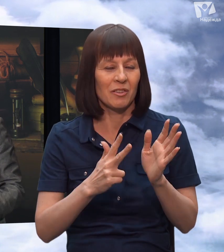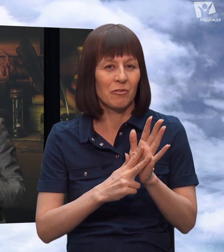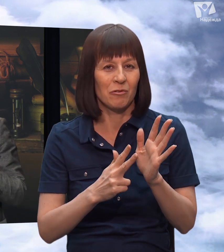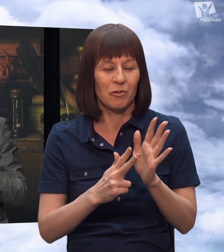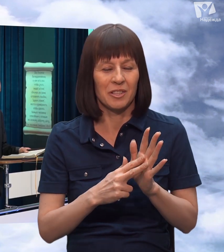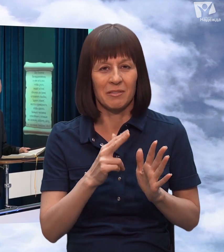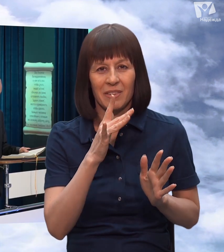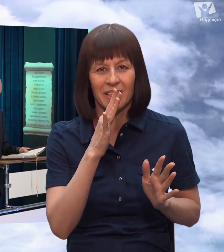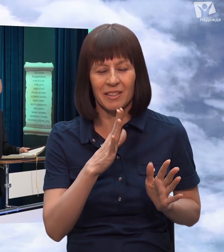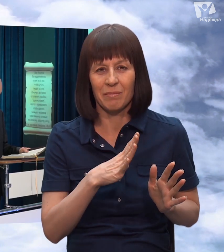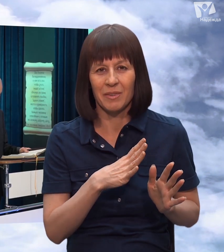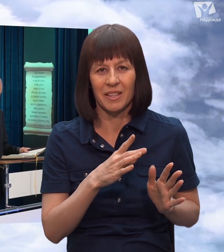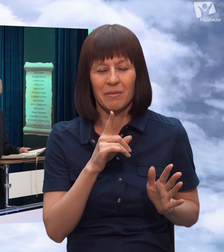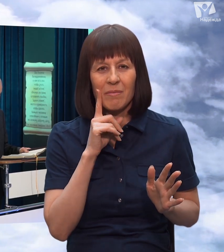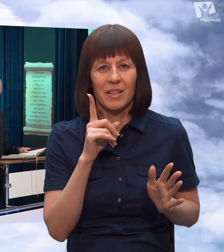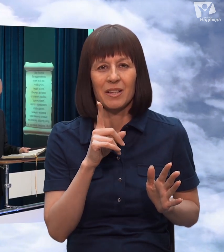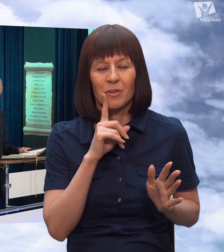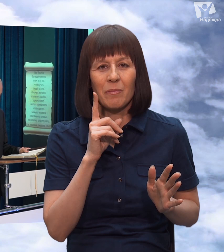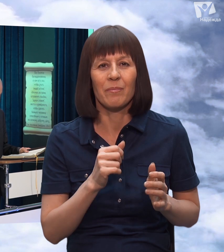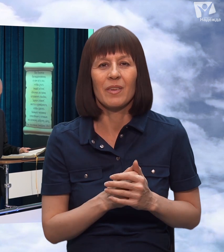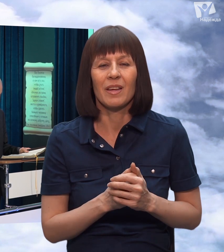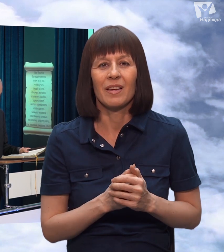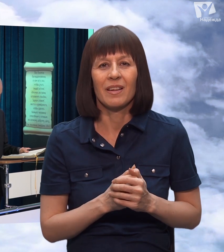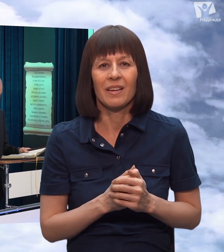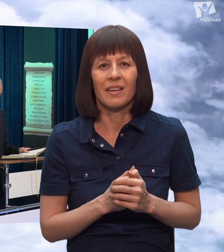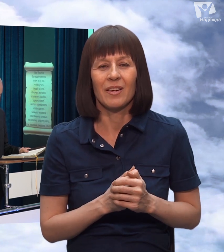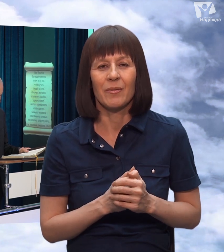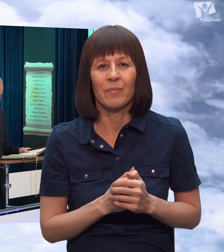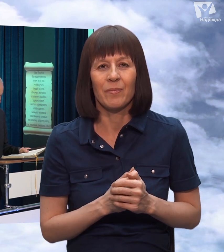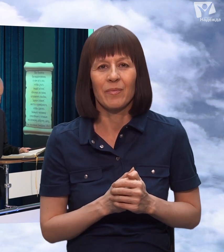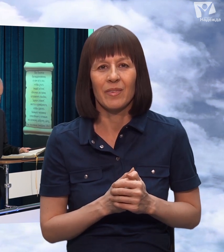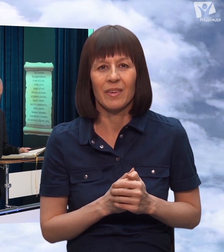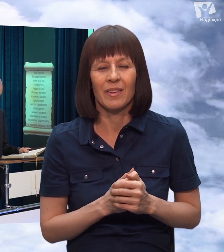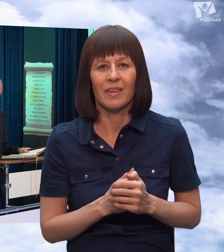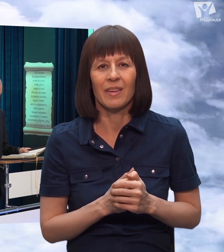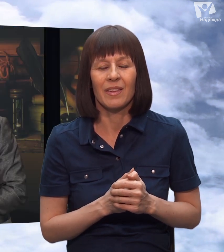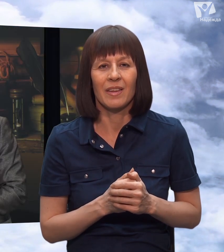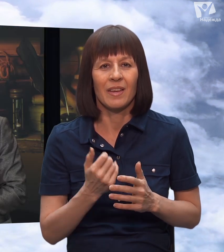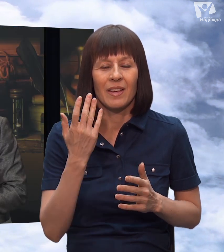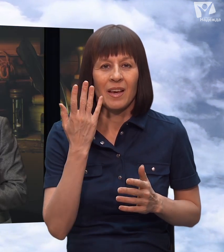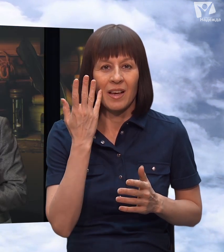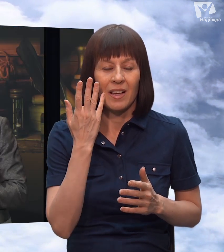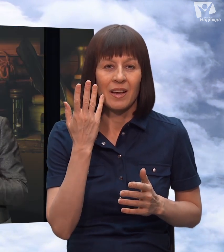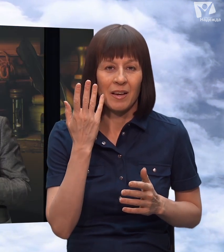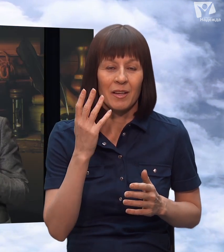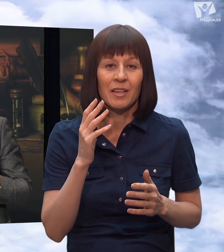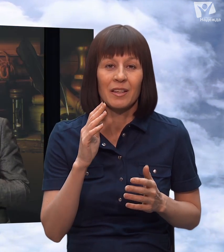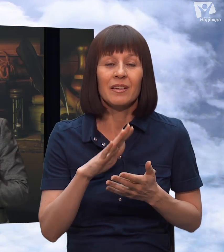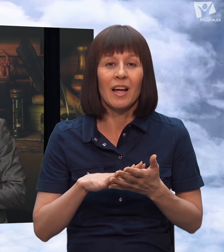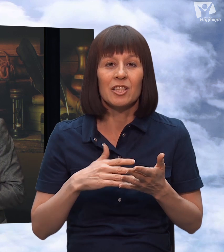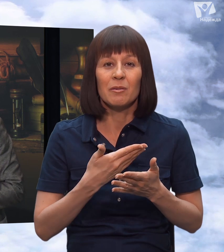мы читаем в третьем стихе что в восемнадцатый год он начинает ремонт и